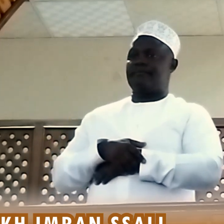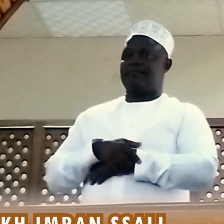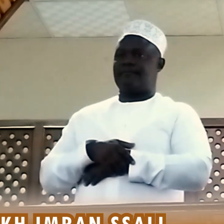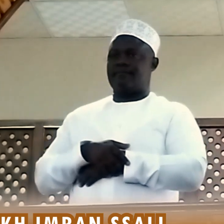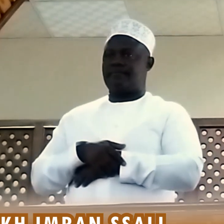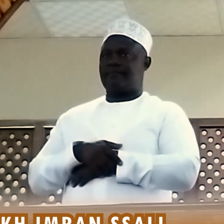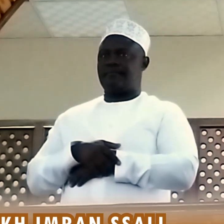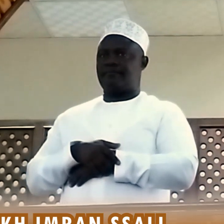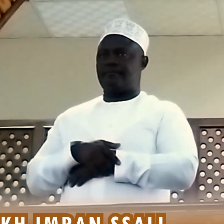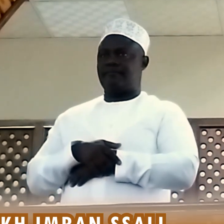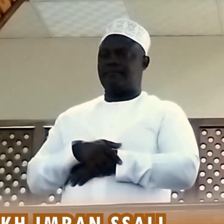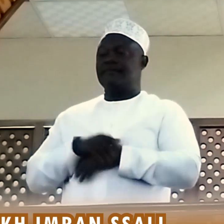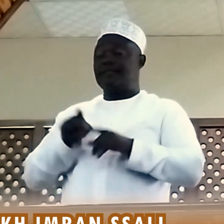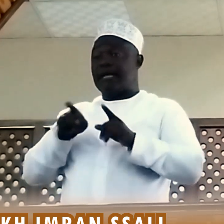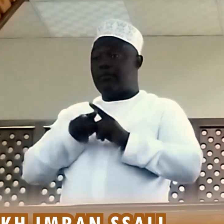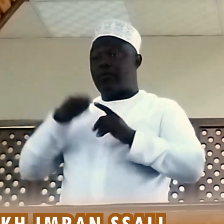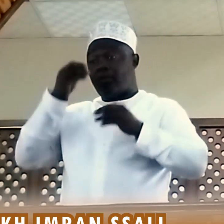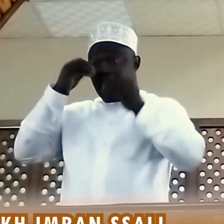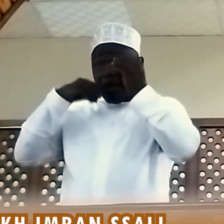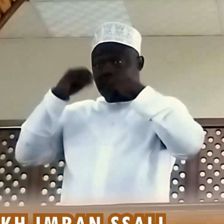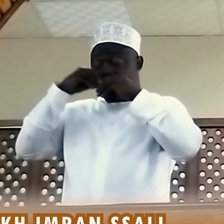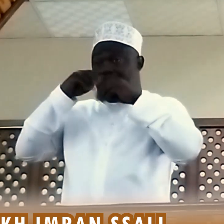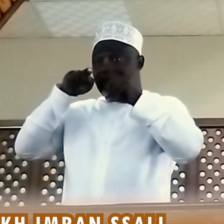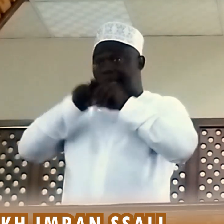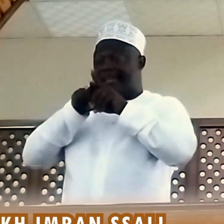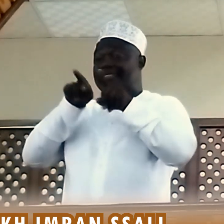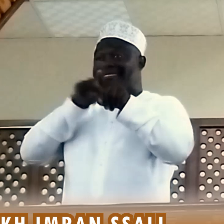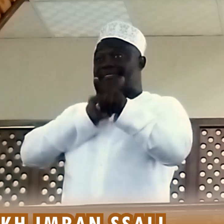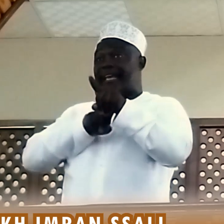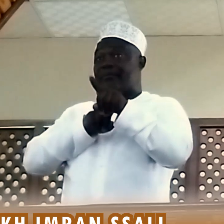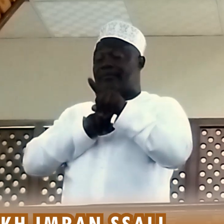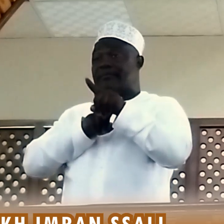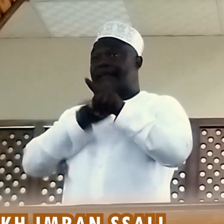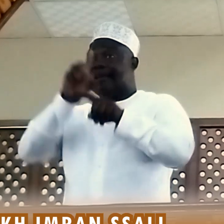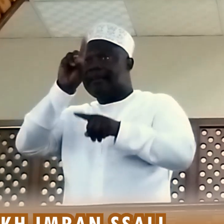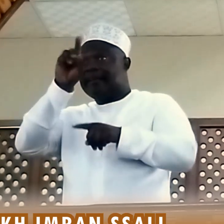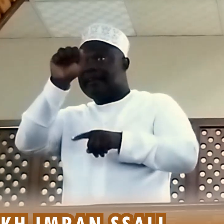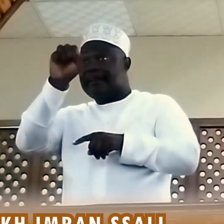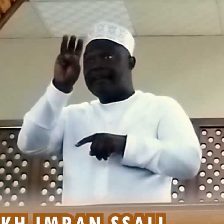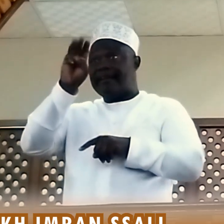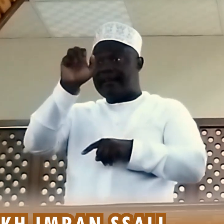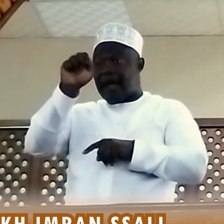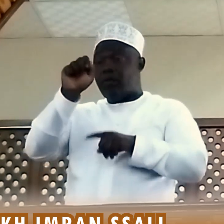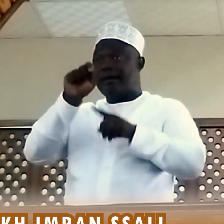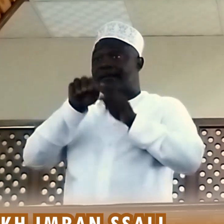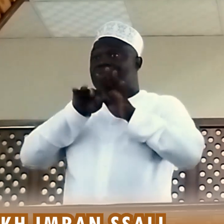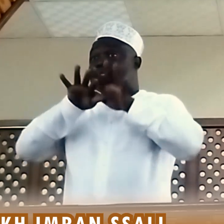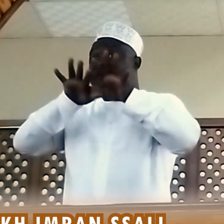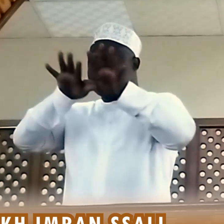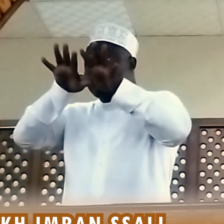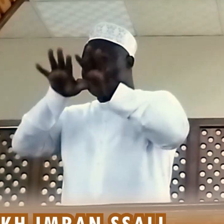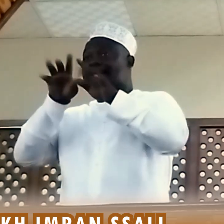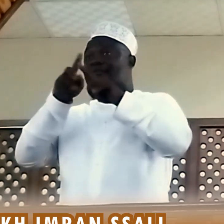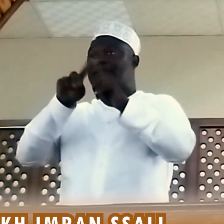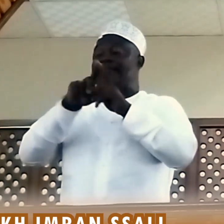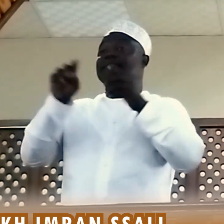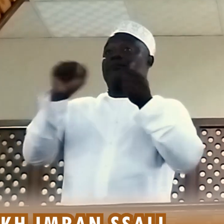arishwa fil mujtama da'watun kabihun. لنشر الرذائل